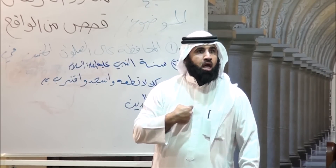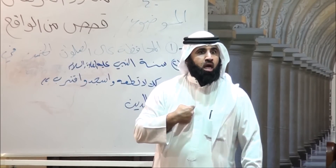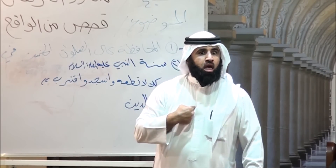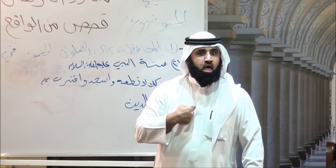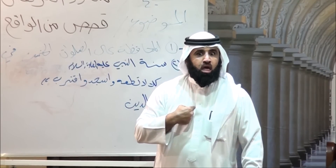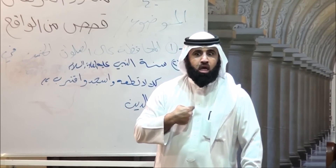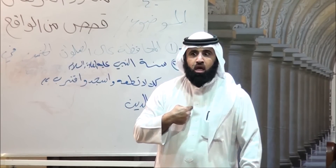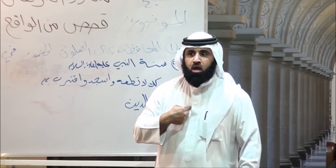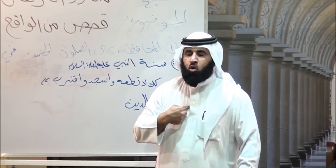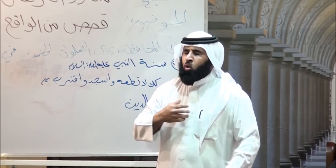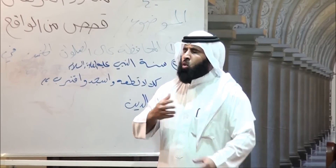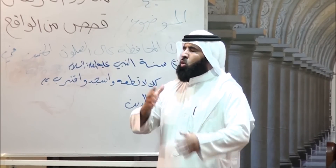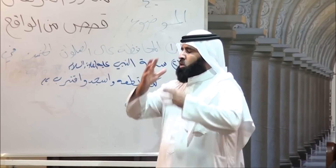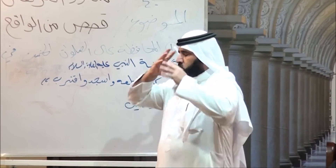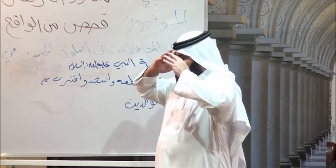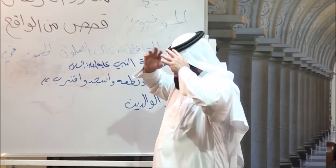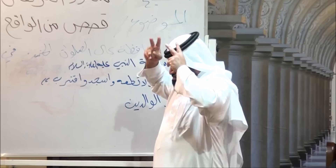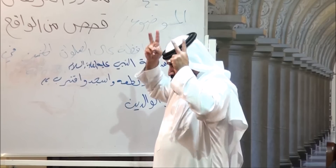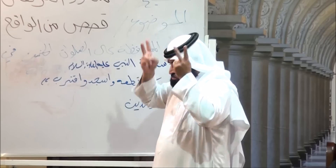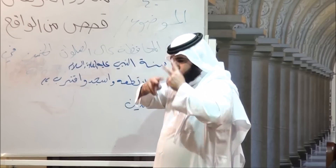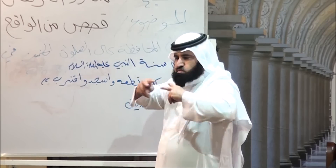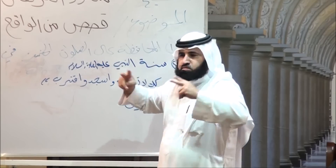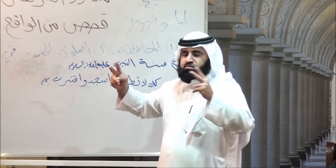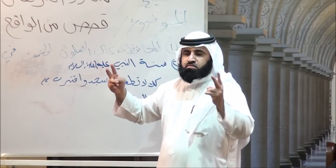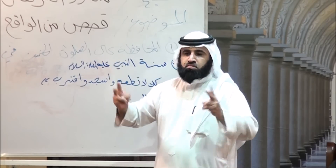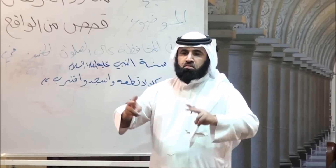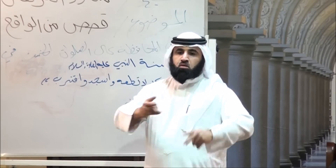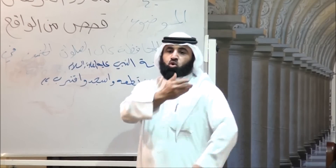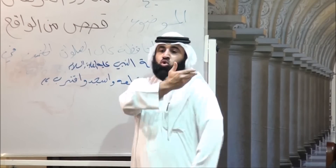قال: فتبت إلى الله عز وجل في ذلك اليوم،